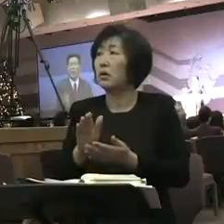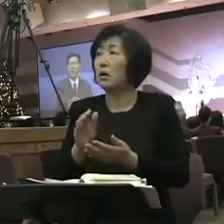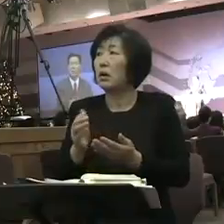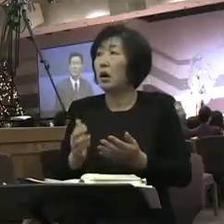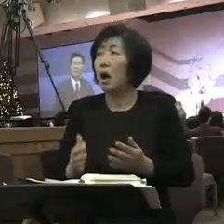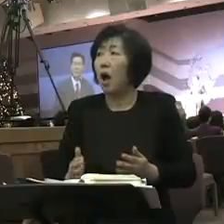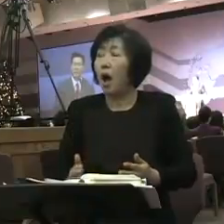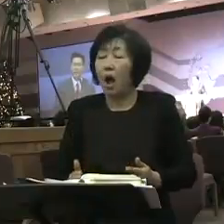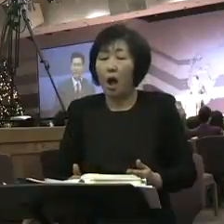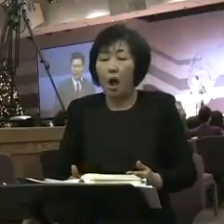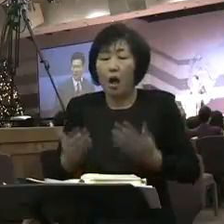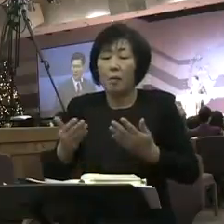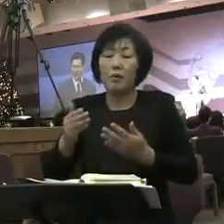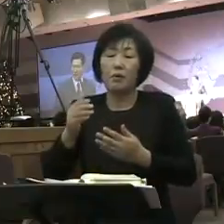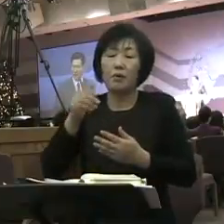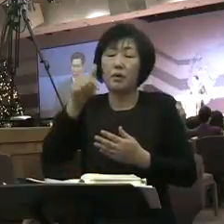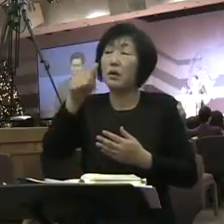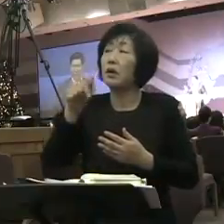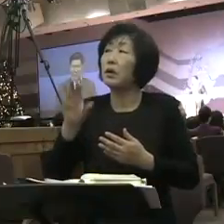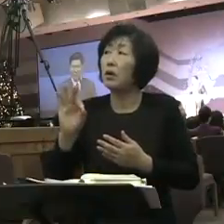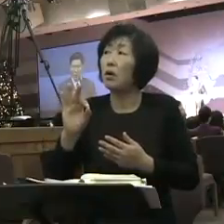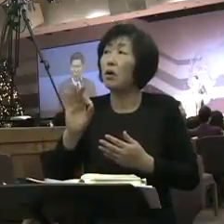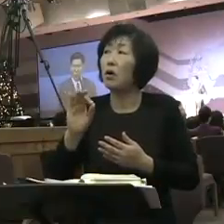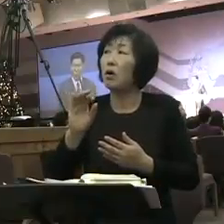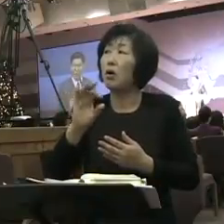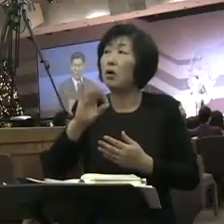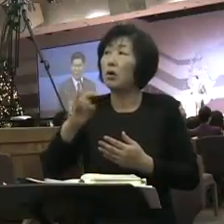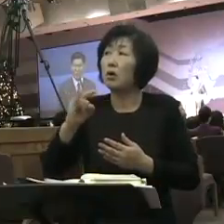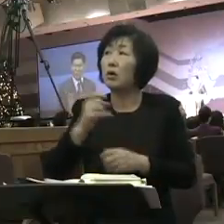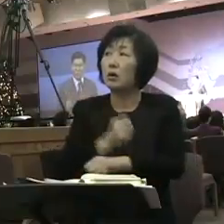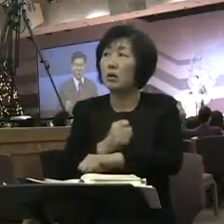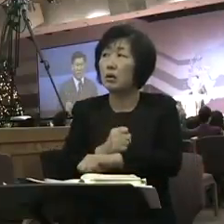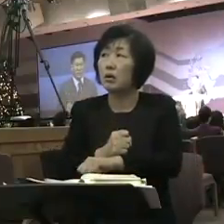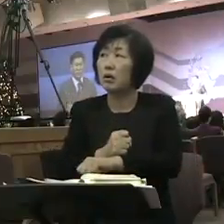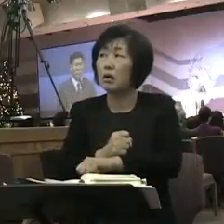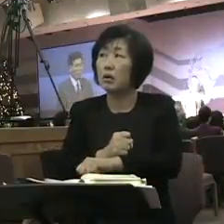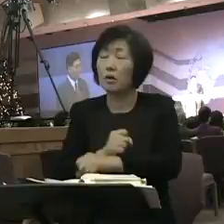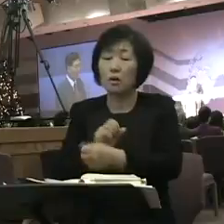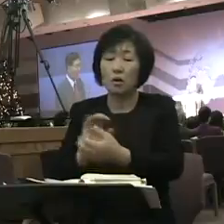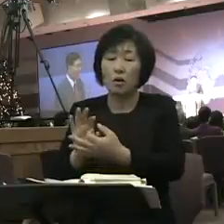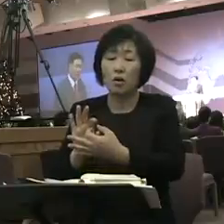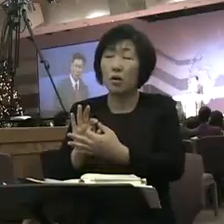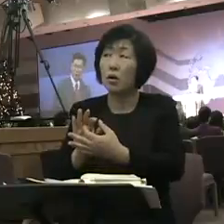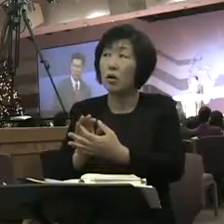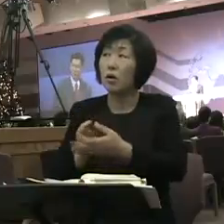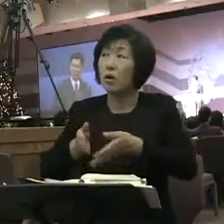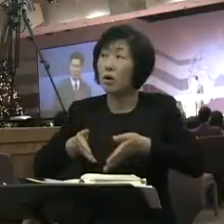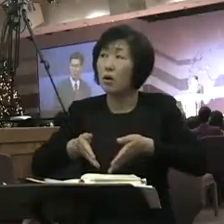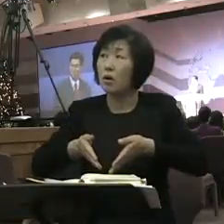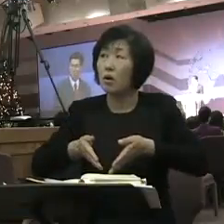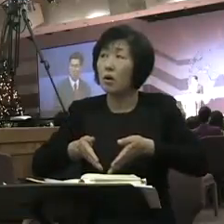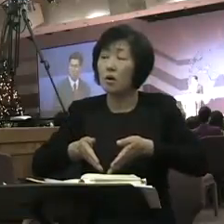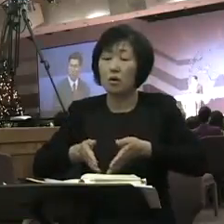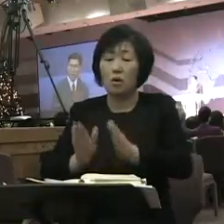가벼운 경한 것이라고 그렇게 얘기를 했어요. 근데 그걸 통과할 적에 우리 속에 무엇을 만들어낸다고요?